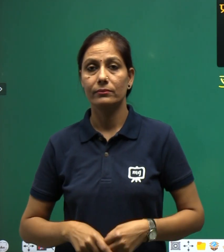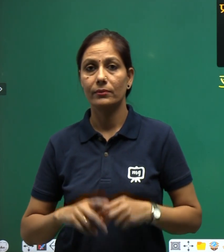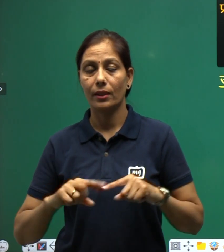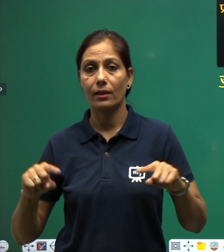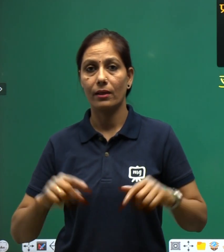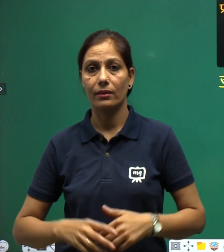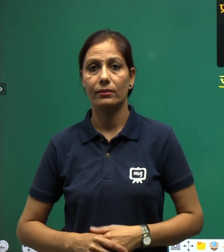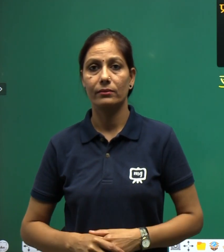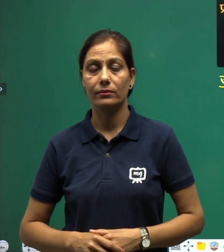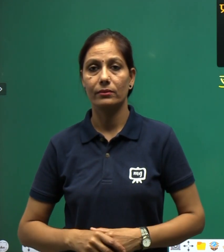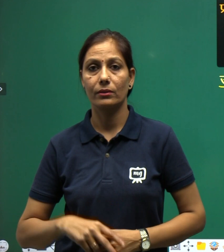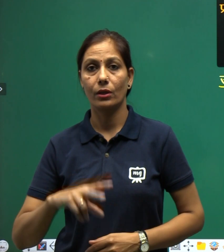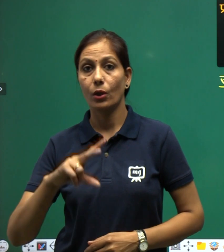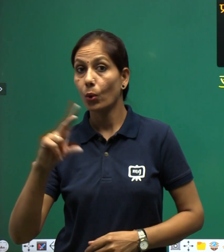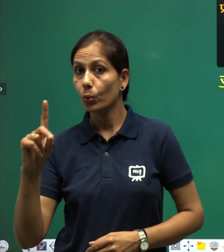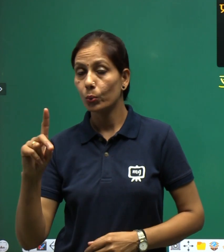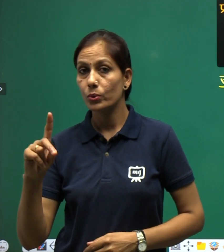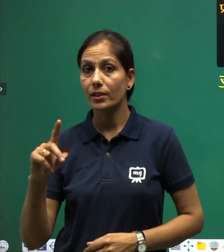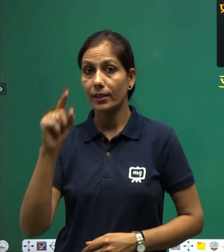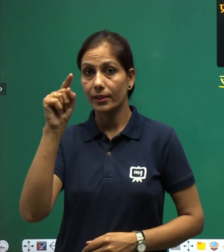तथा दूसरे दर्जे की